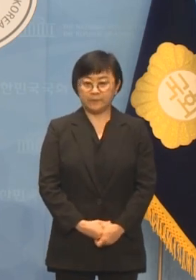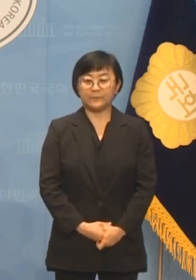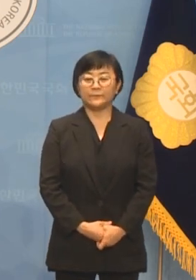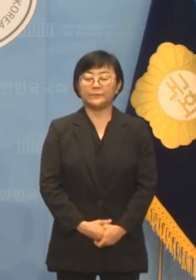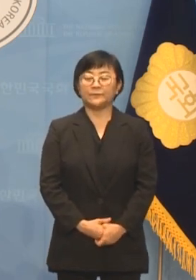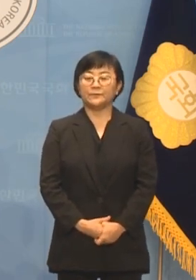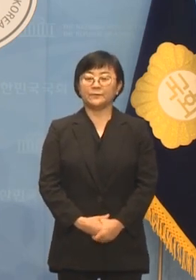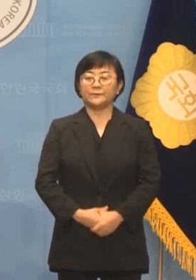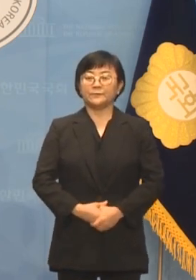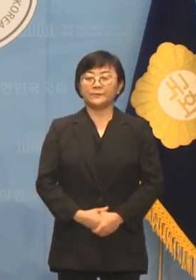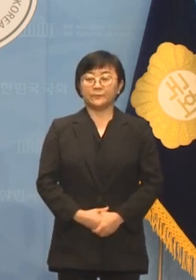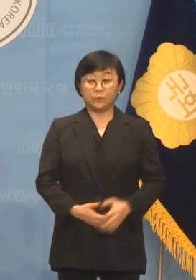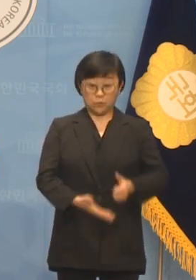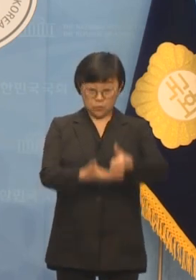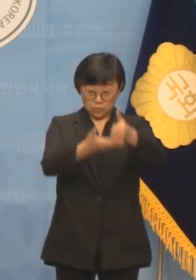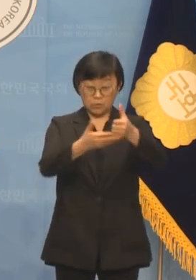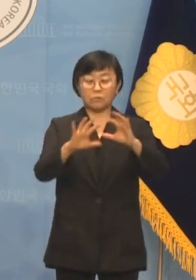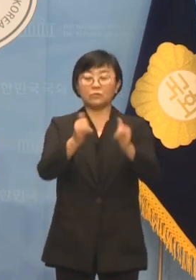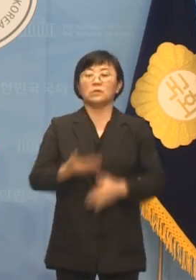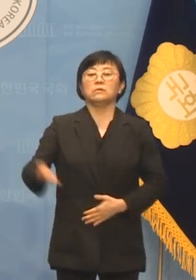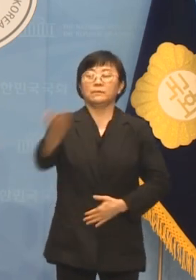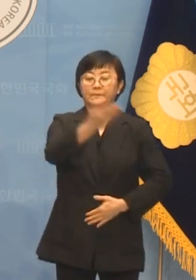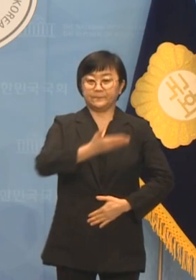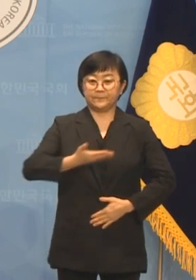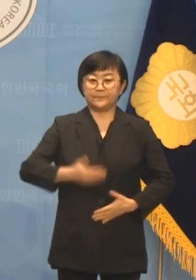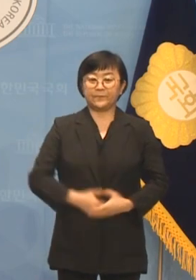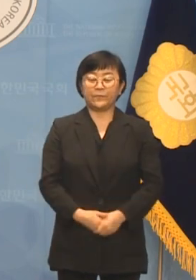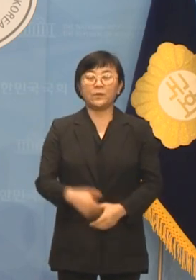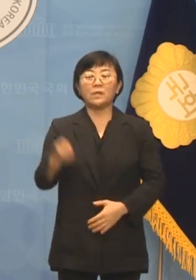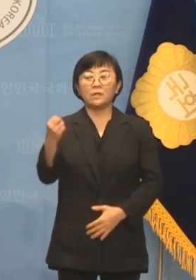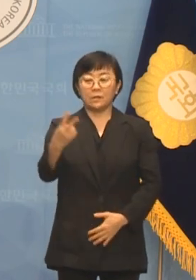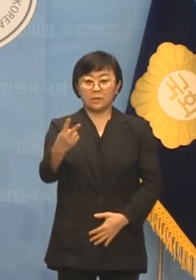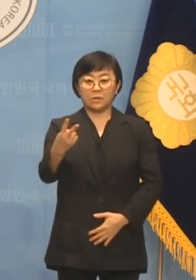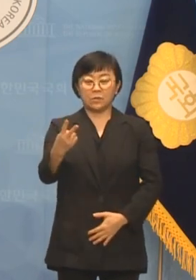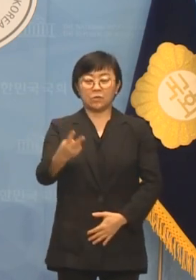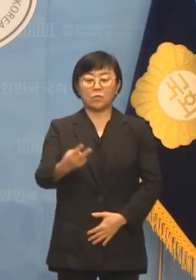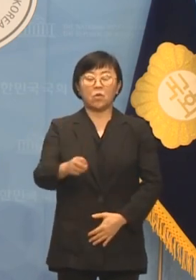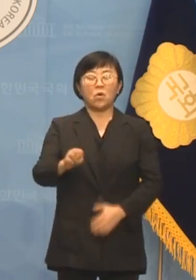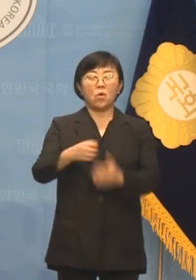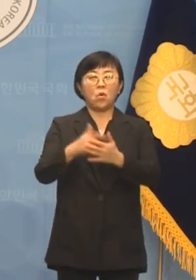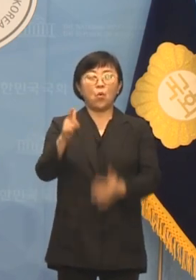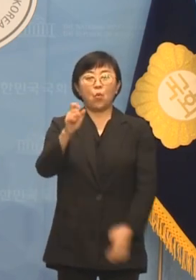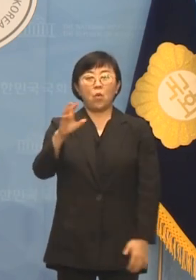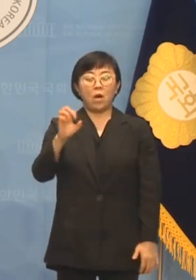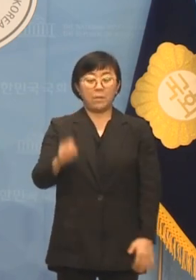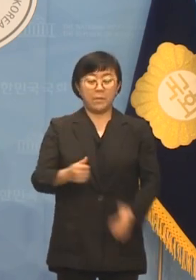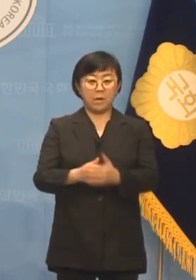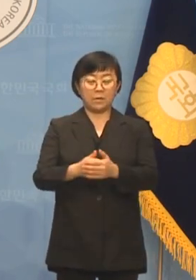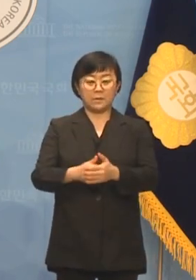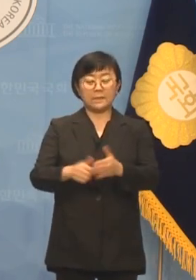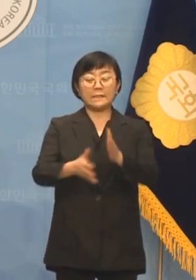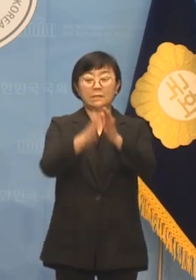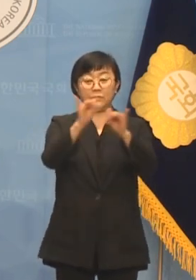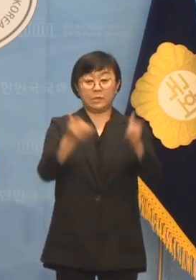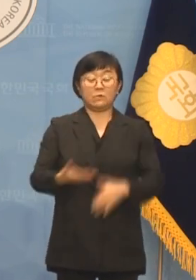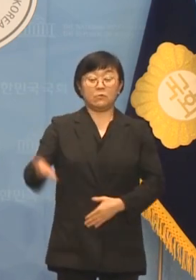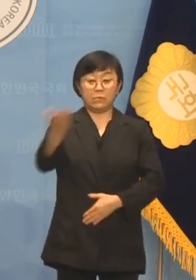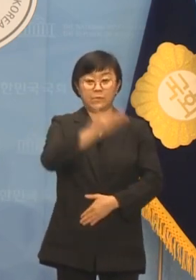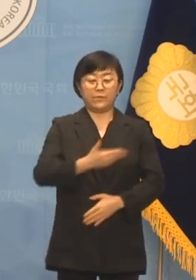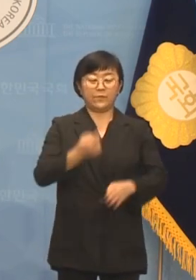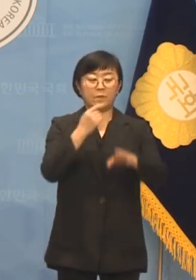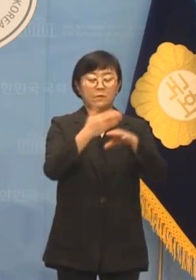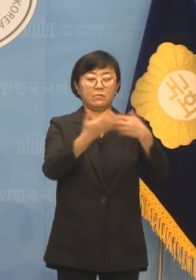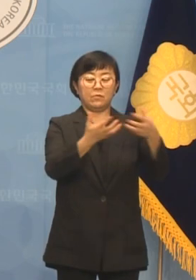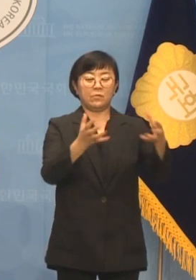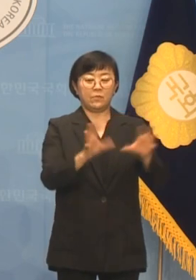그럴까요? 동경하는 국민 여러분 그리고 광명 시민 여러분, 더불어민주당 광명을